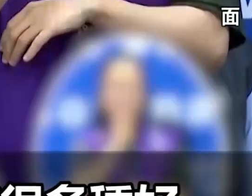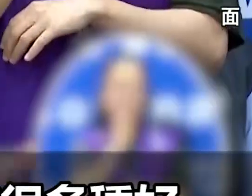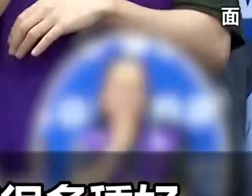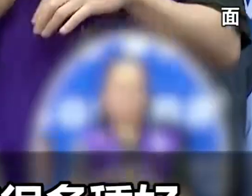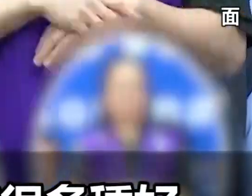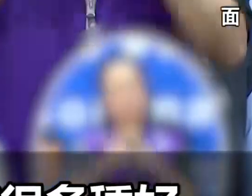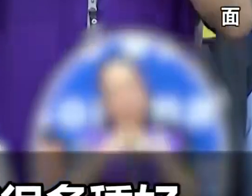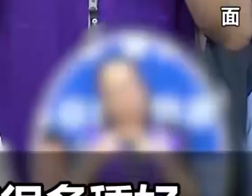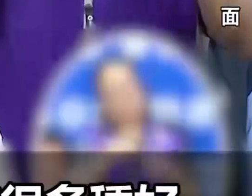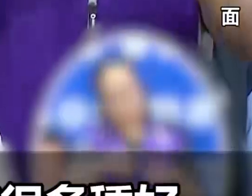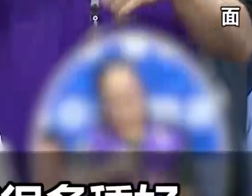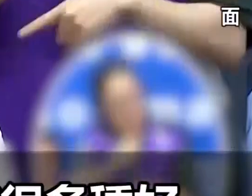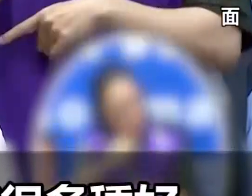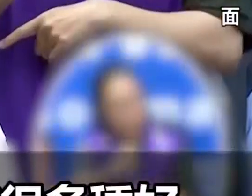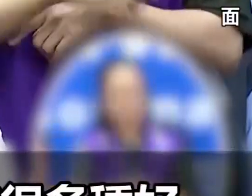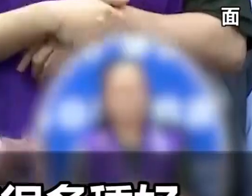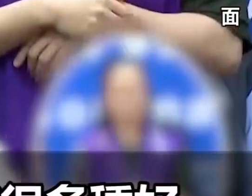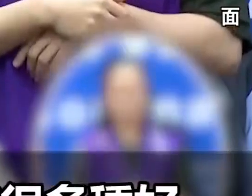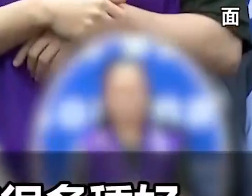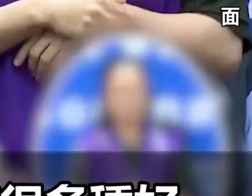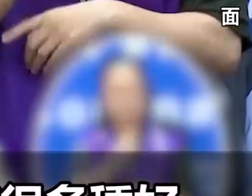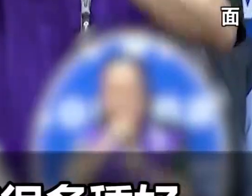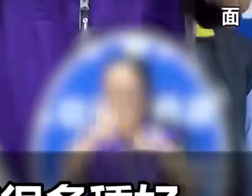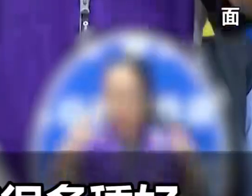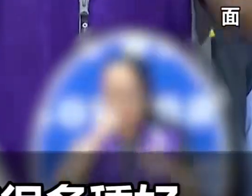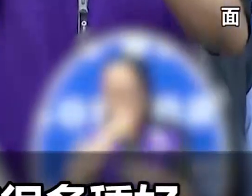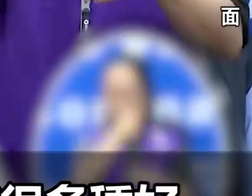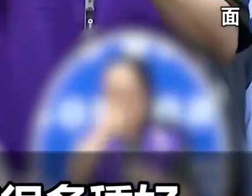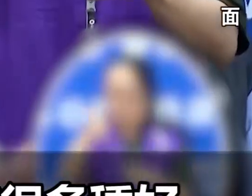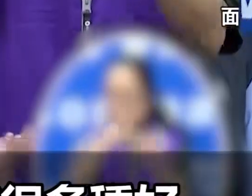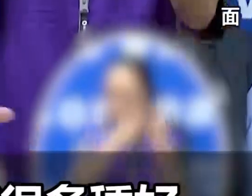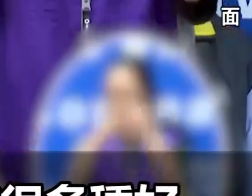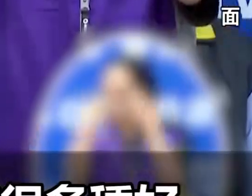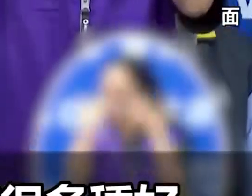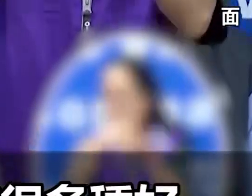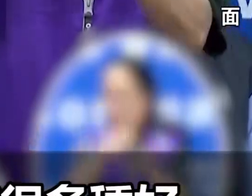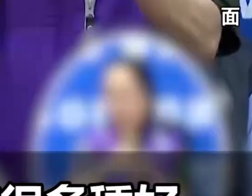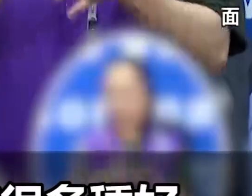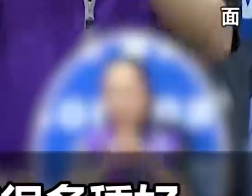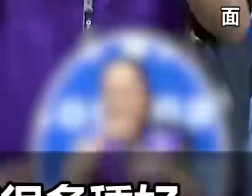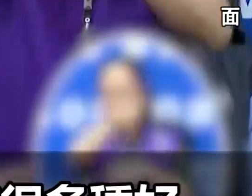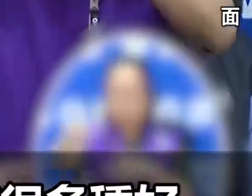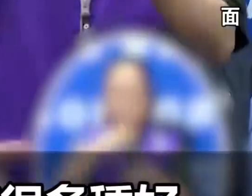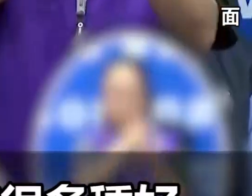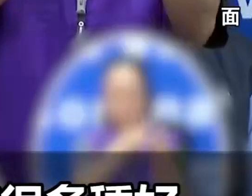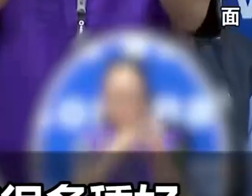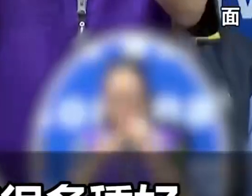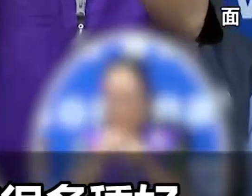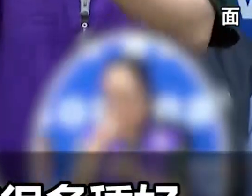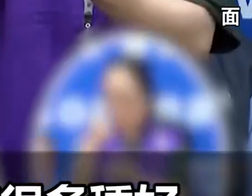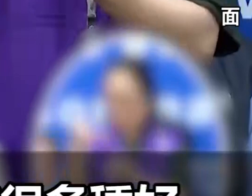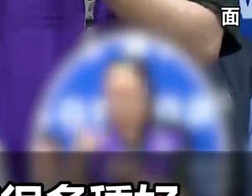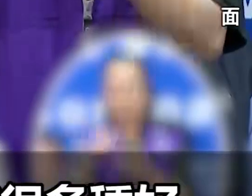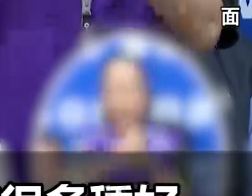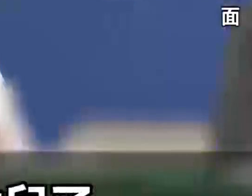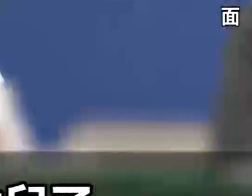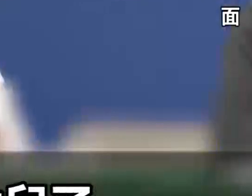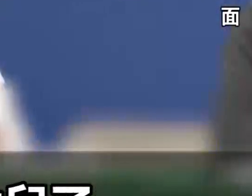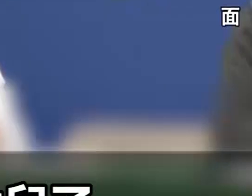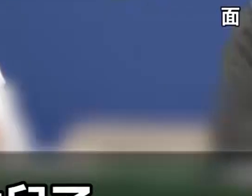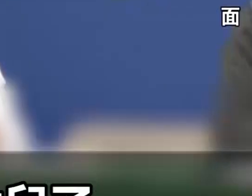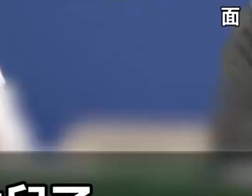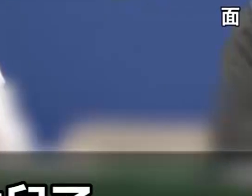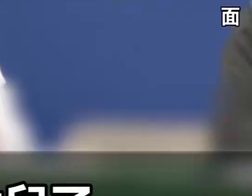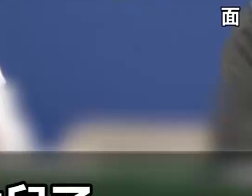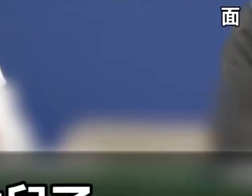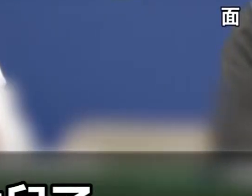们人也好，我们有很多种好啊。那因为也是因为有这么多种好，所以我们就会变得比较好嘛。 那这